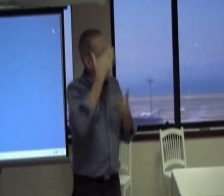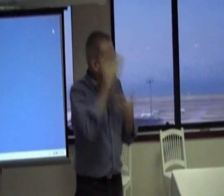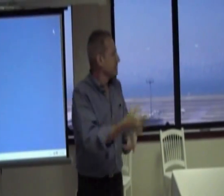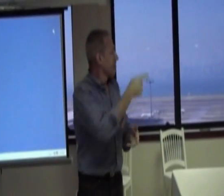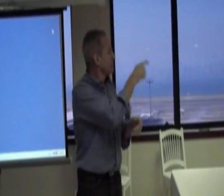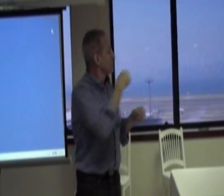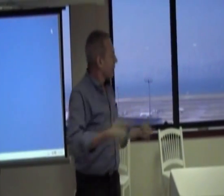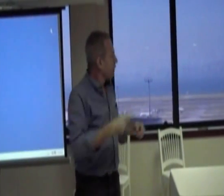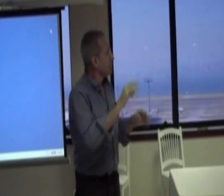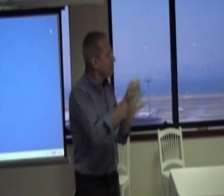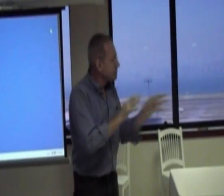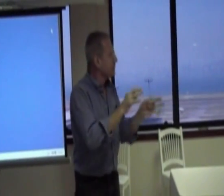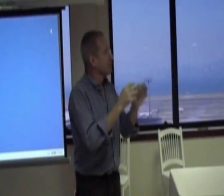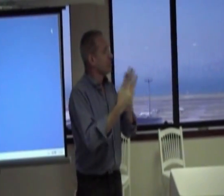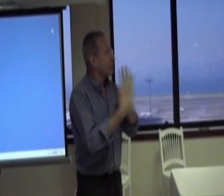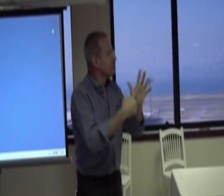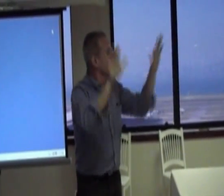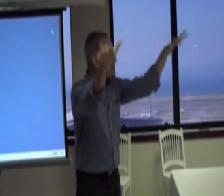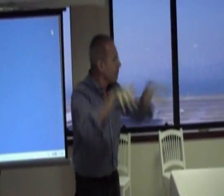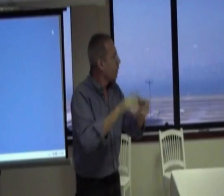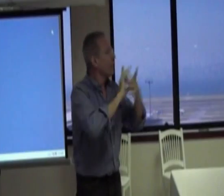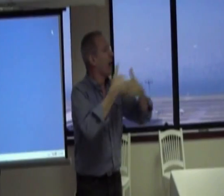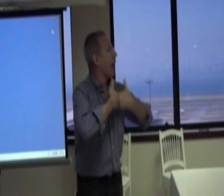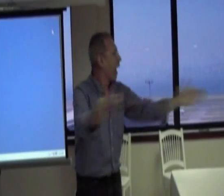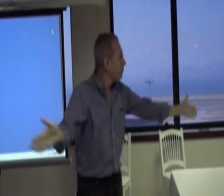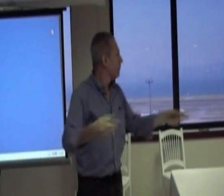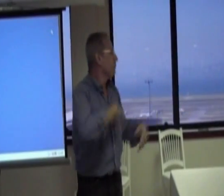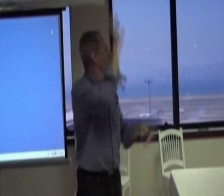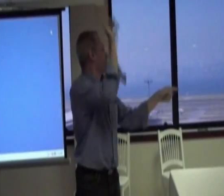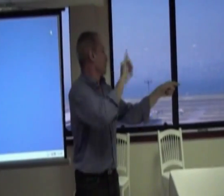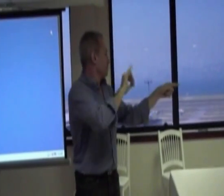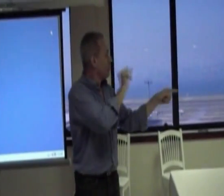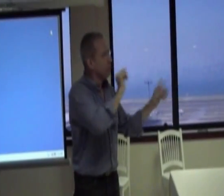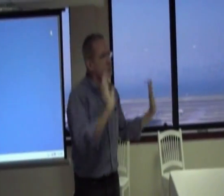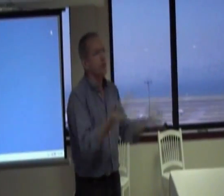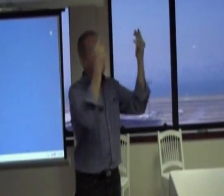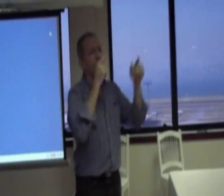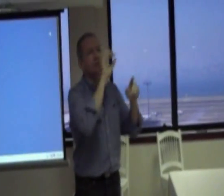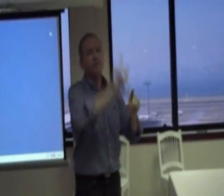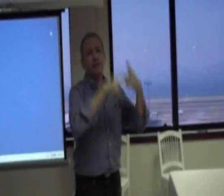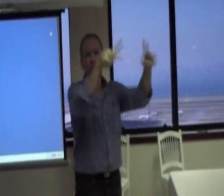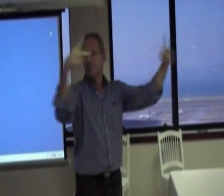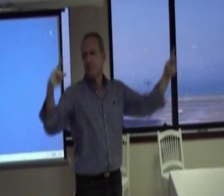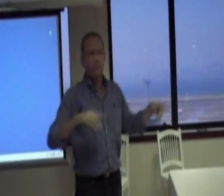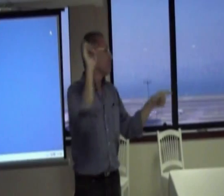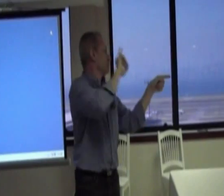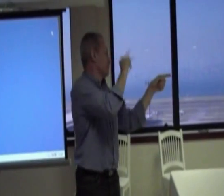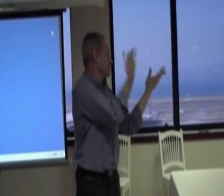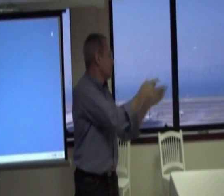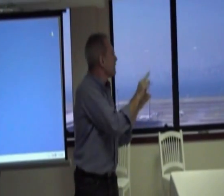muita importância, de muita emoção estar aqui. Então, em relação a esse projeto que foi chamado a sociedade, de maneira geral, as pessoas que para estarem aqui e ouvindo